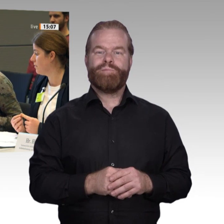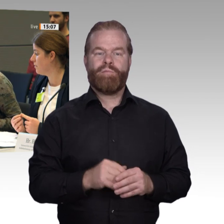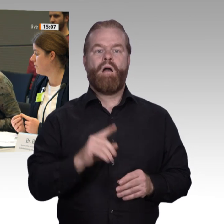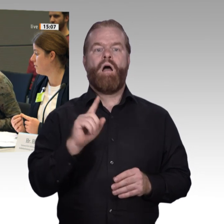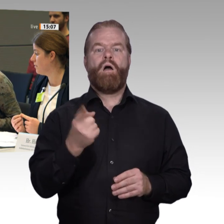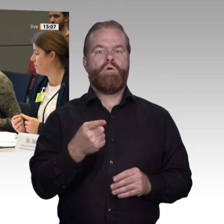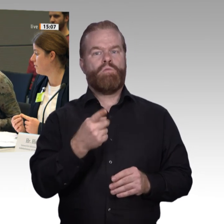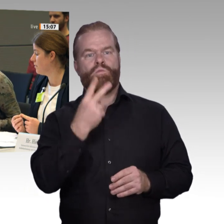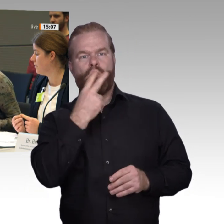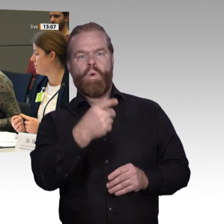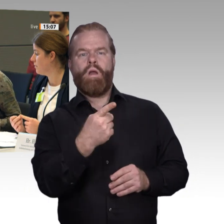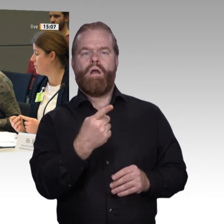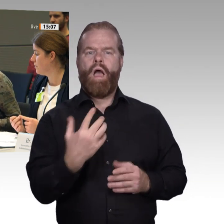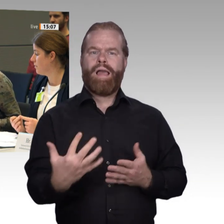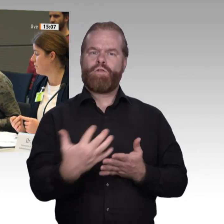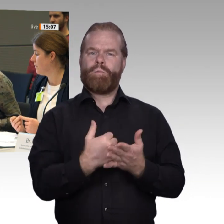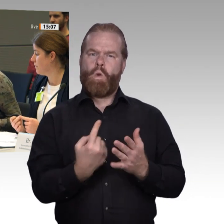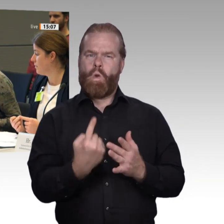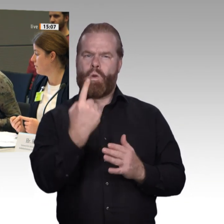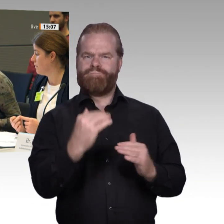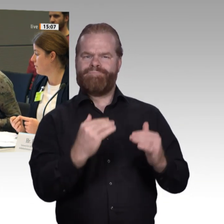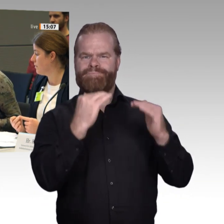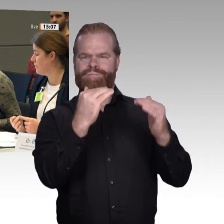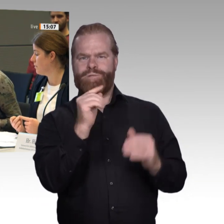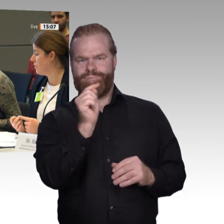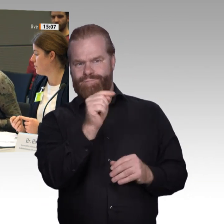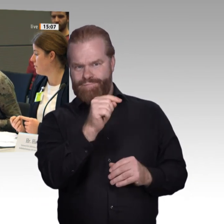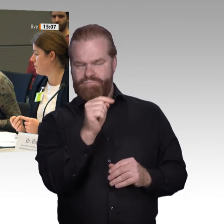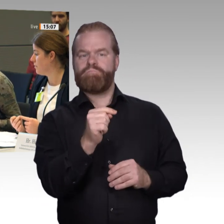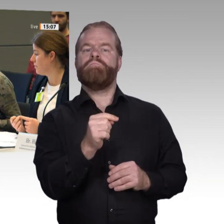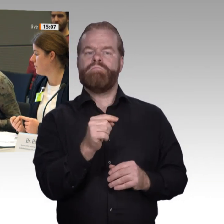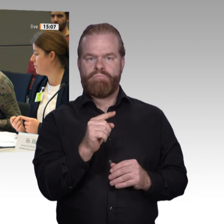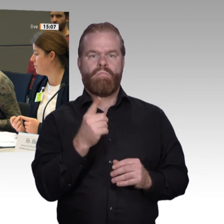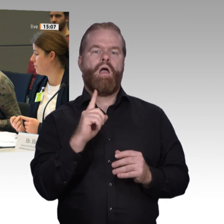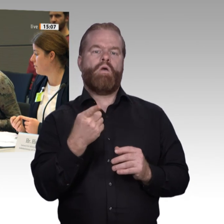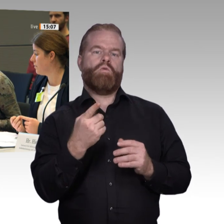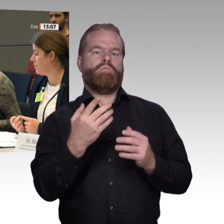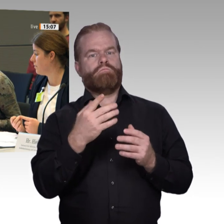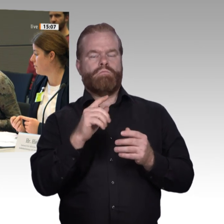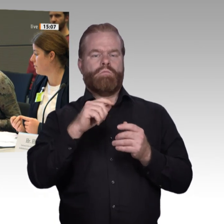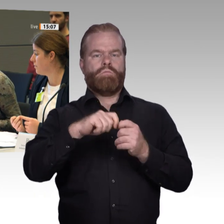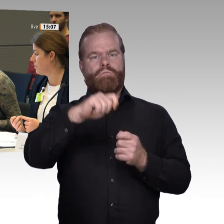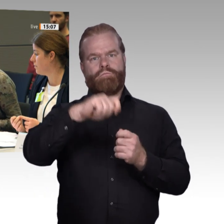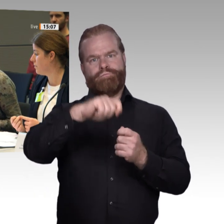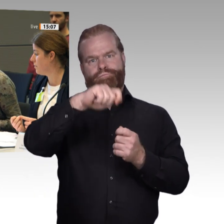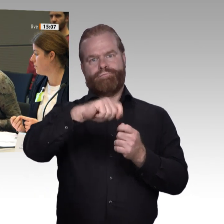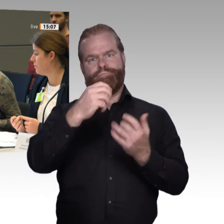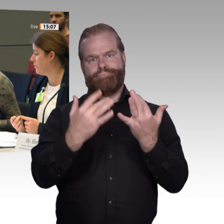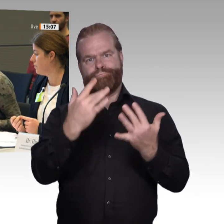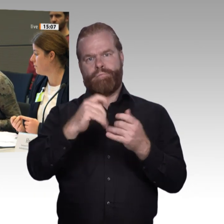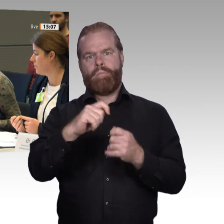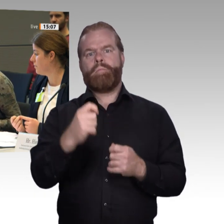bei den Unterhaltspflichtigen berücksichtigt. Somit wird bei der Berechnung des Elternunterhalts auch das Einkommen des Ehepartners, also den